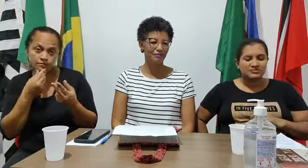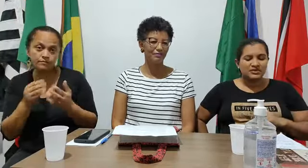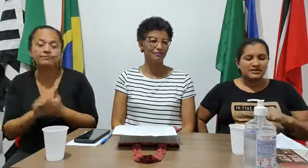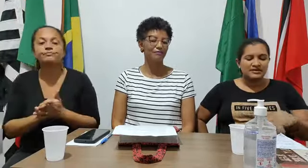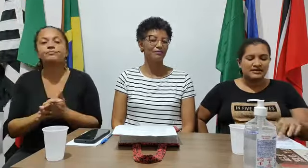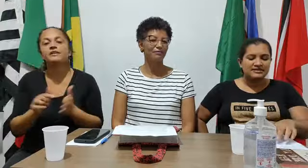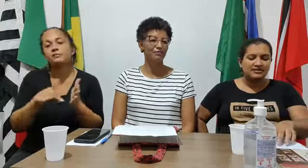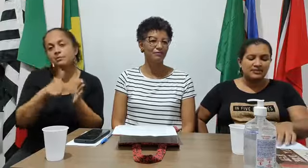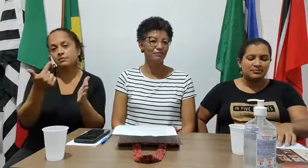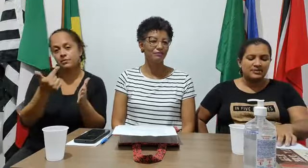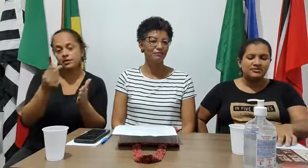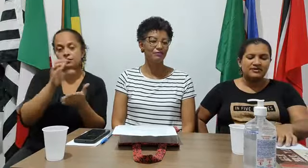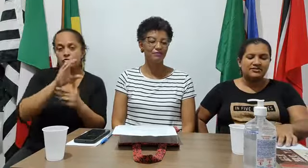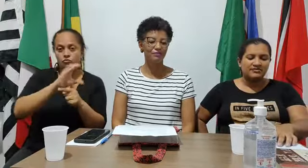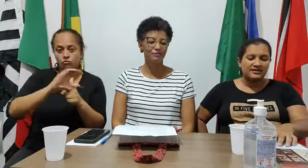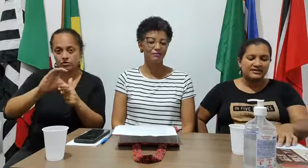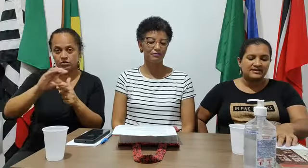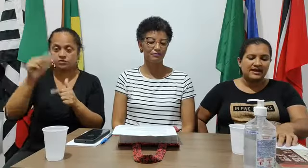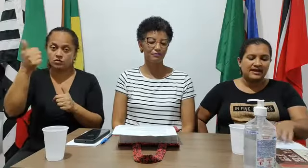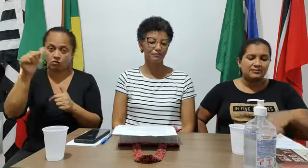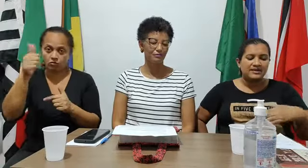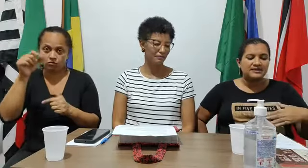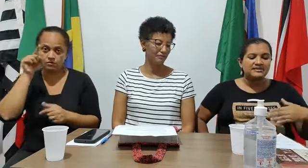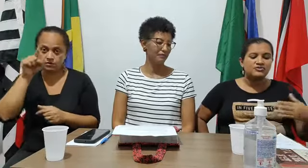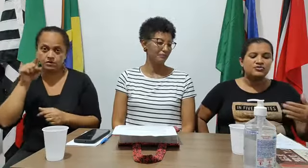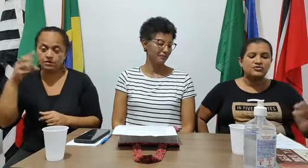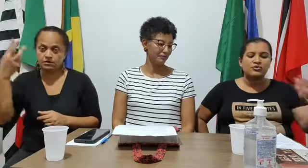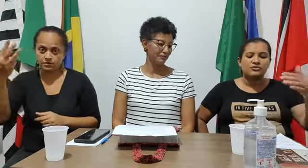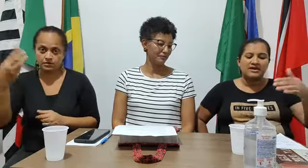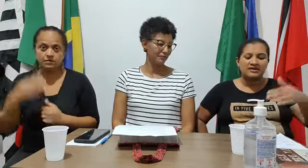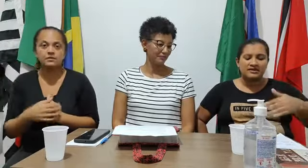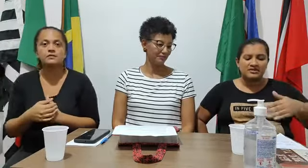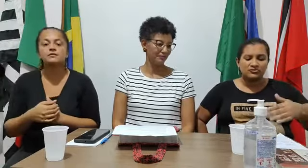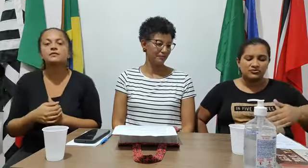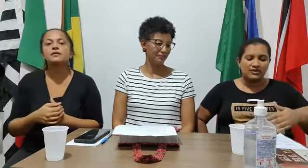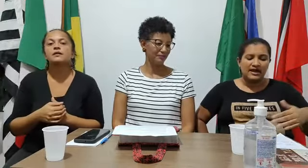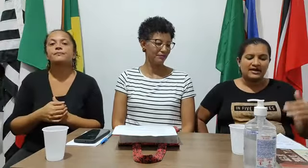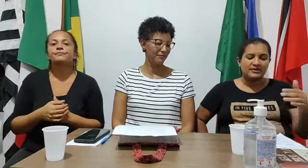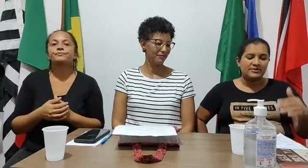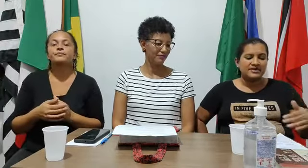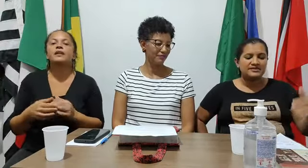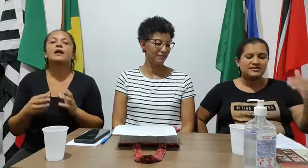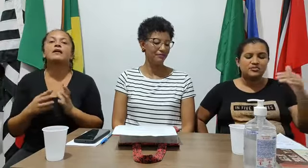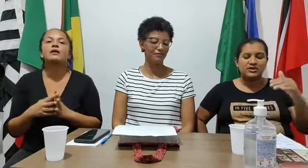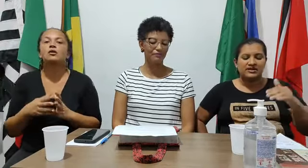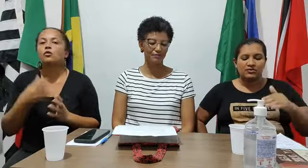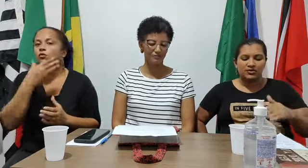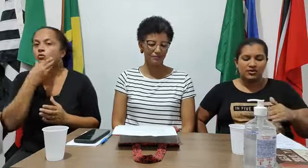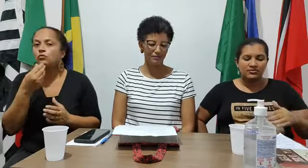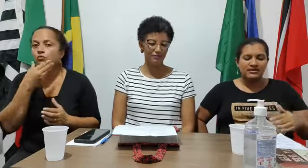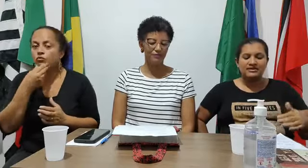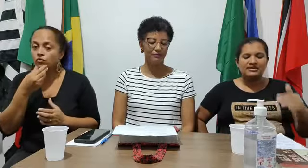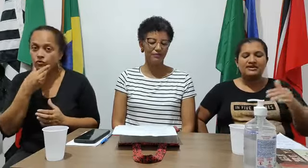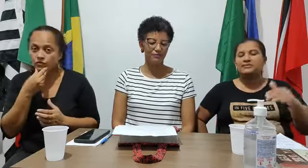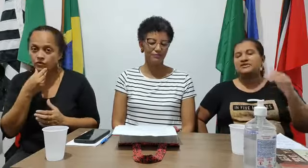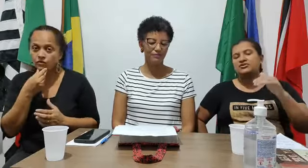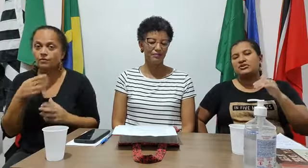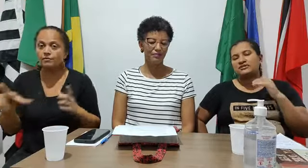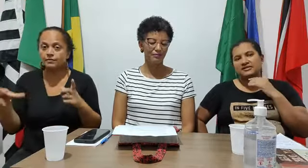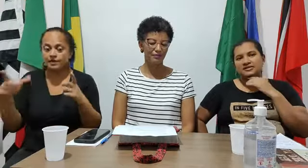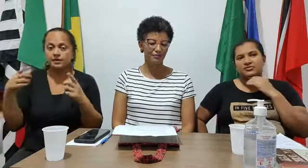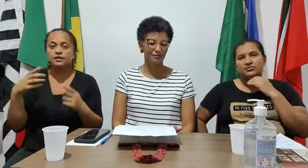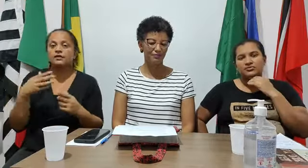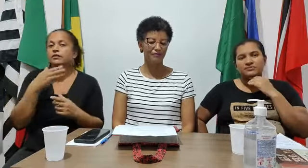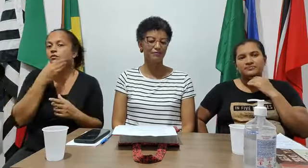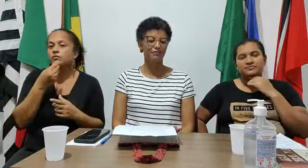11:3. Nesse capítulo, né, fala que a cabeça de todo homem é Cristo, a cabeça da mulher é o homem e a cabeça de